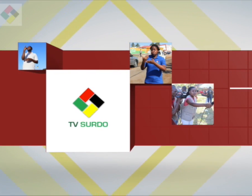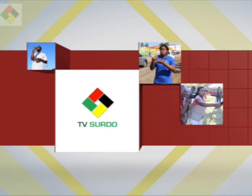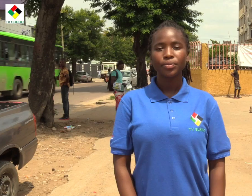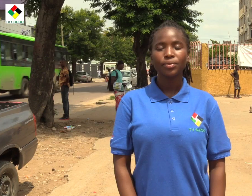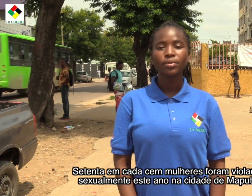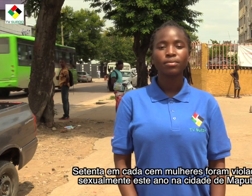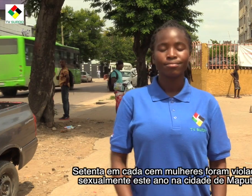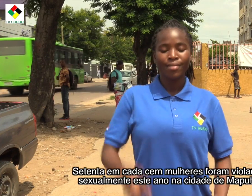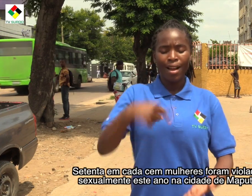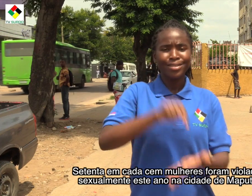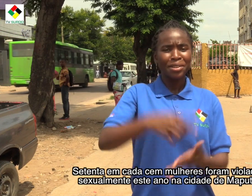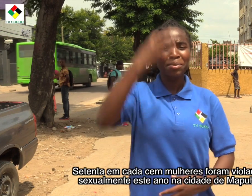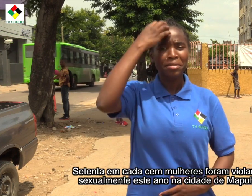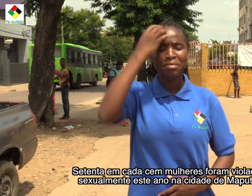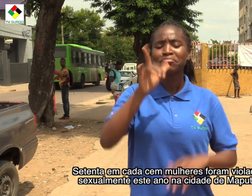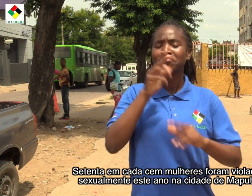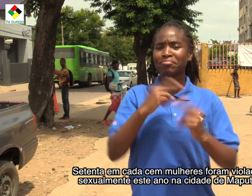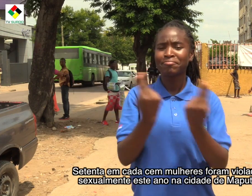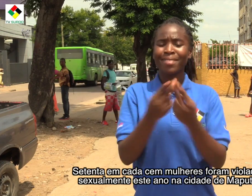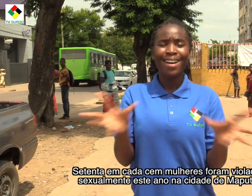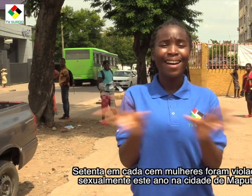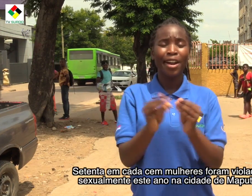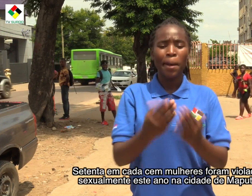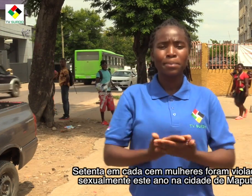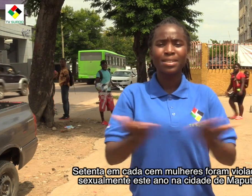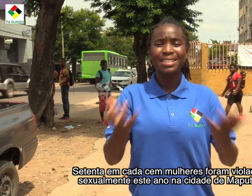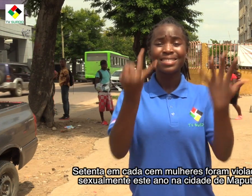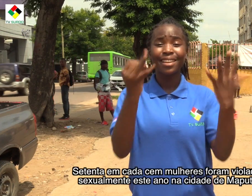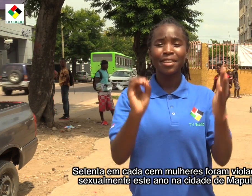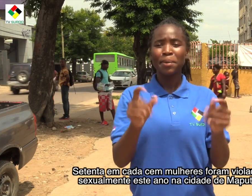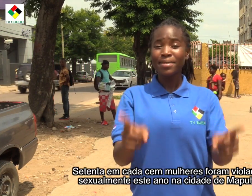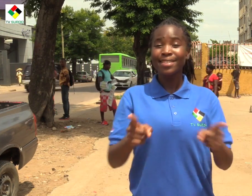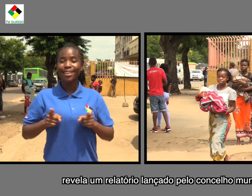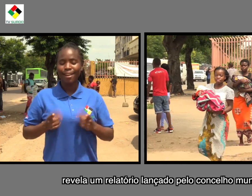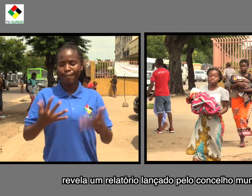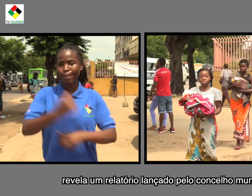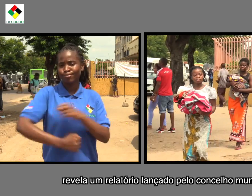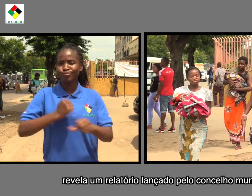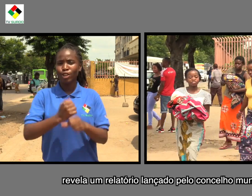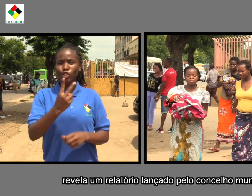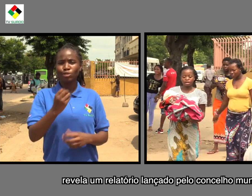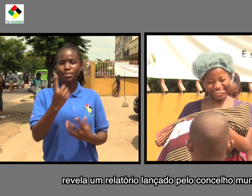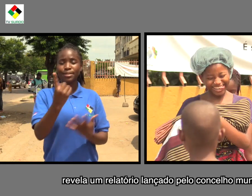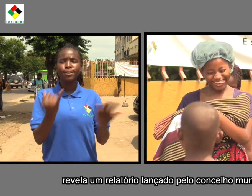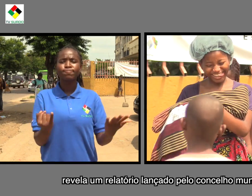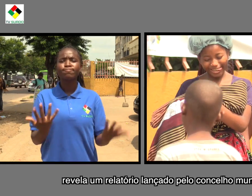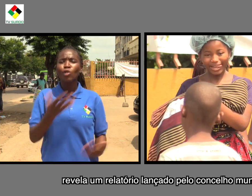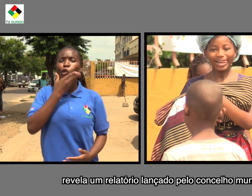70 em cada 100 mulheres foram violadas sexualmente este ano na cidade de Maputo, que revela um relatório lançado pelo